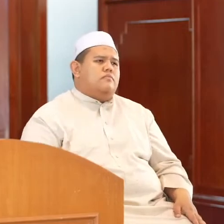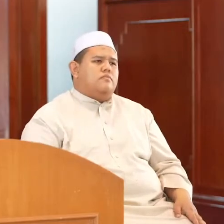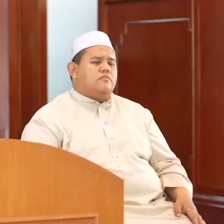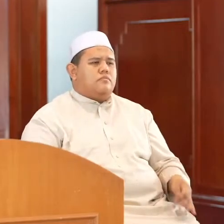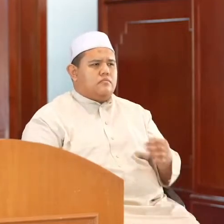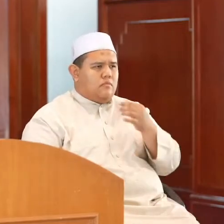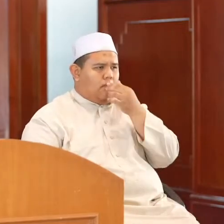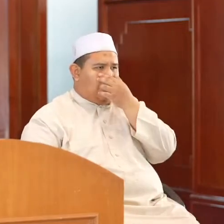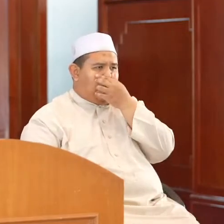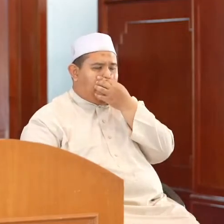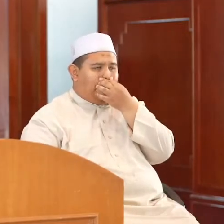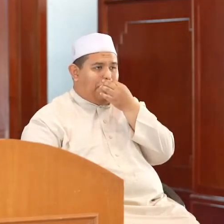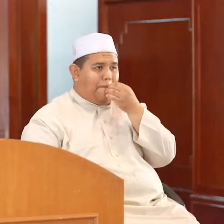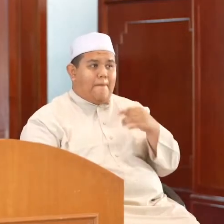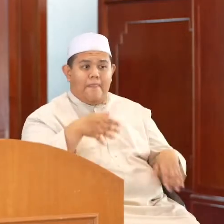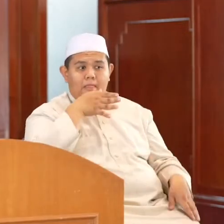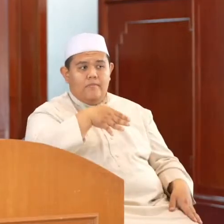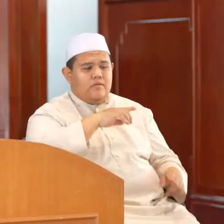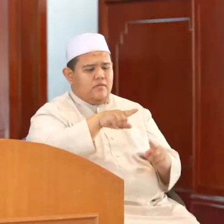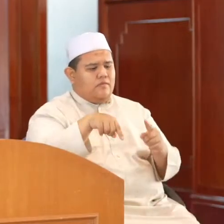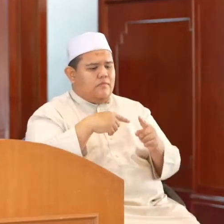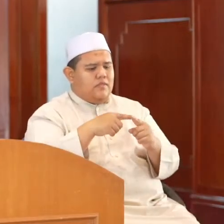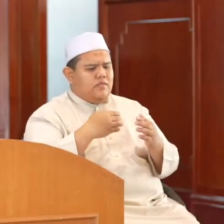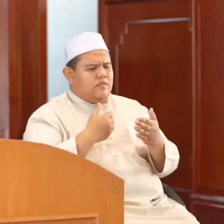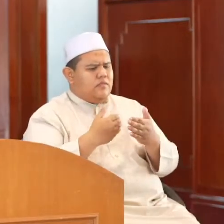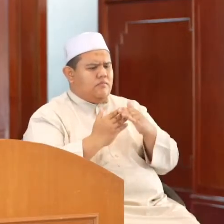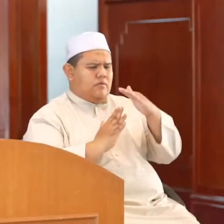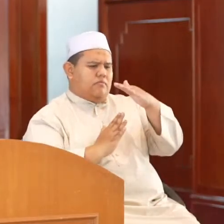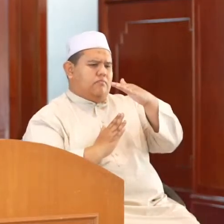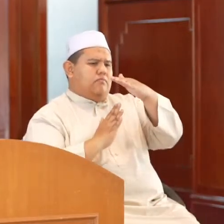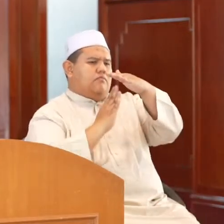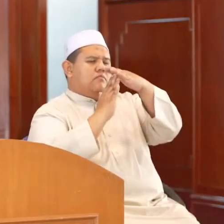Taala. Nabi bila sampai pada puncak,